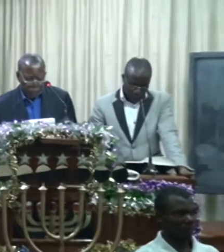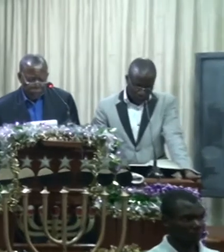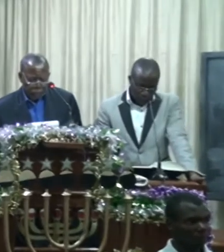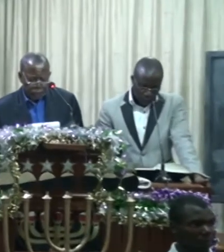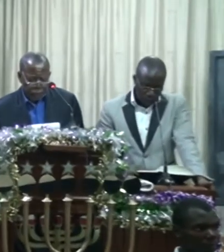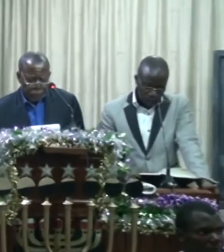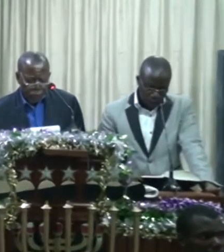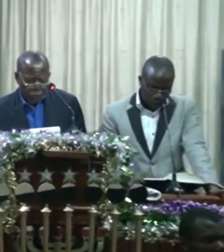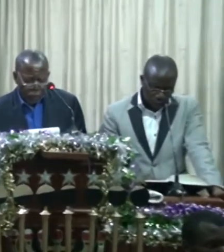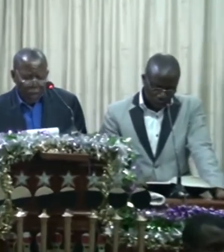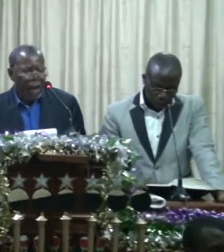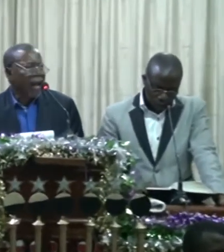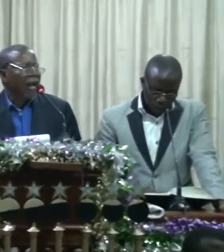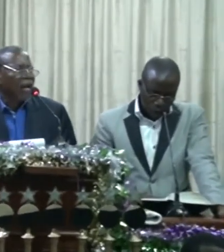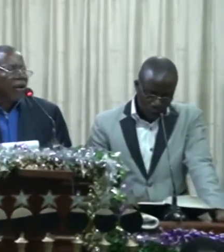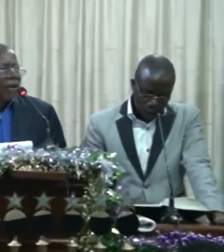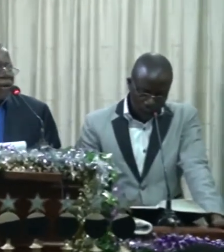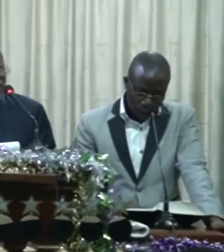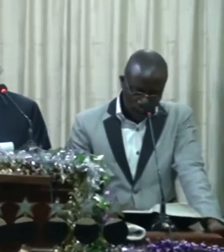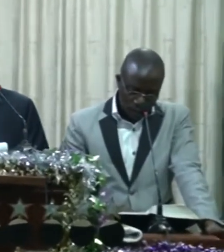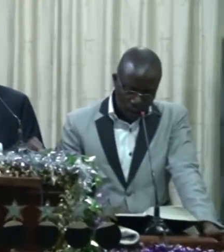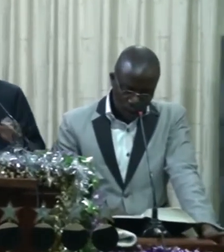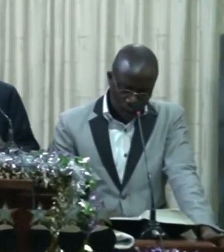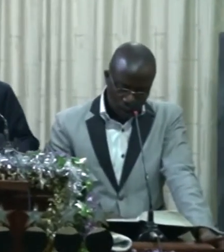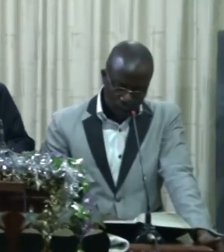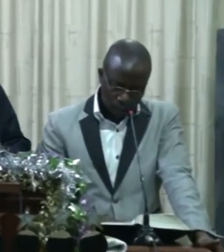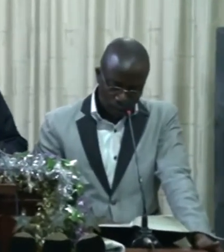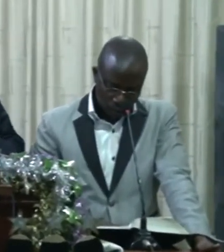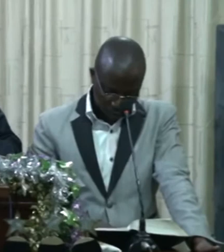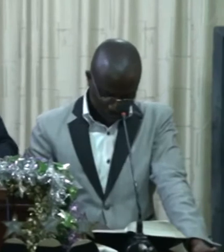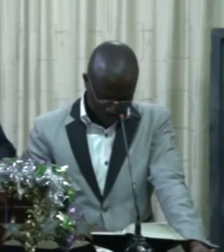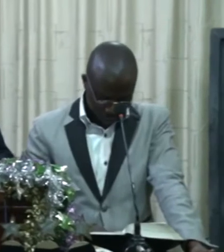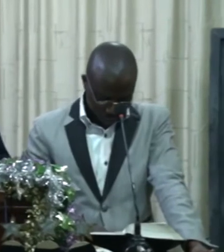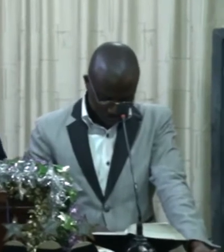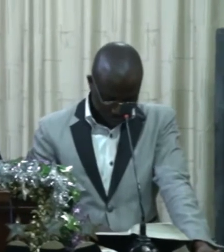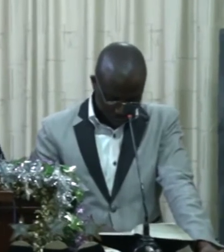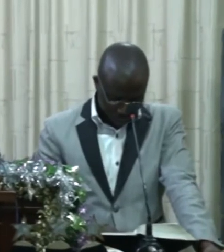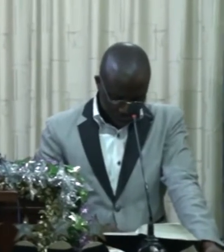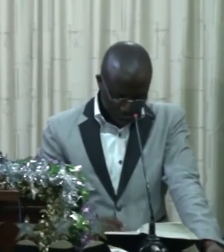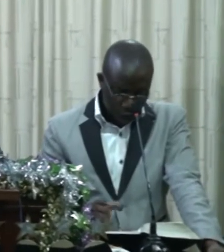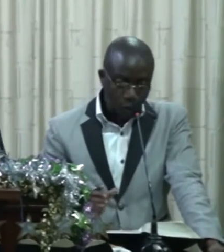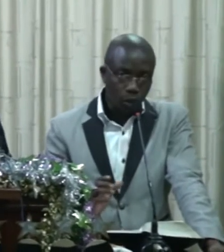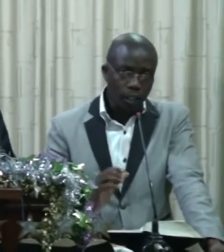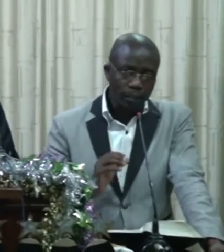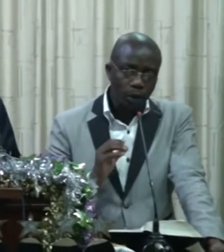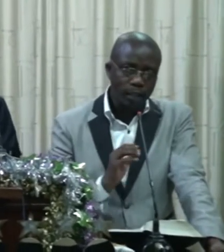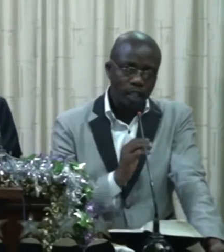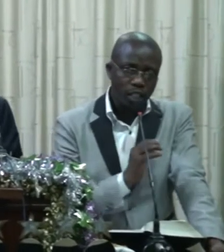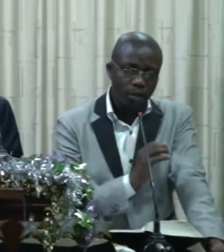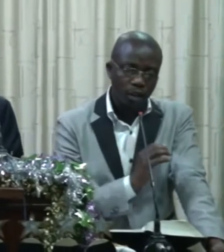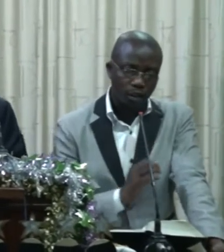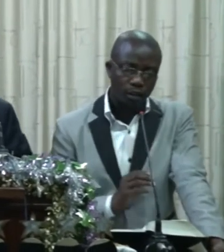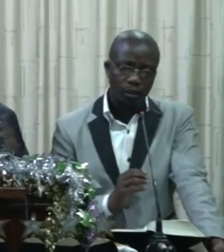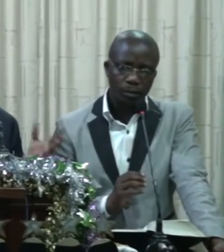tuendelee hata utimilifu tusiweke tena msingi kwa mafundisho ya kwanza. Quittons les